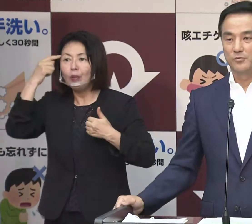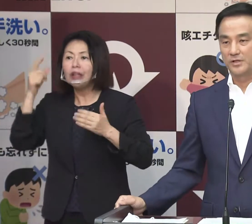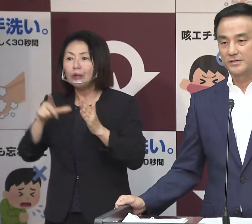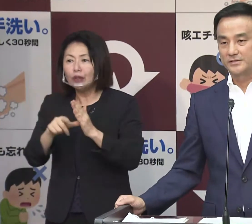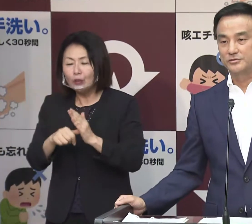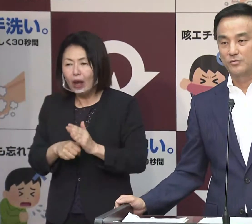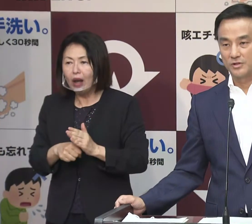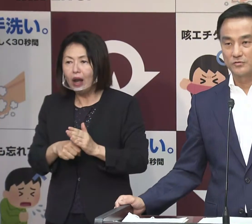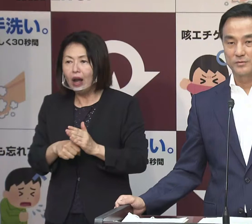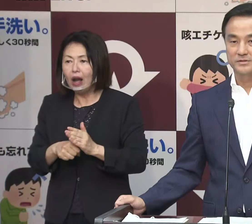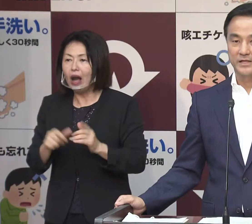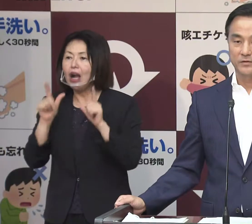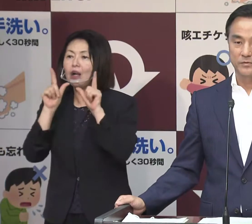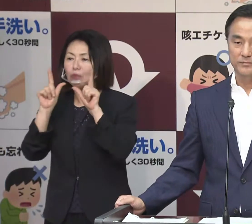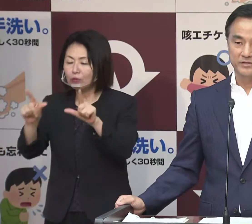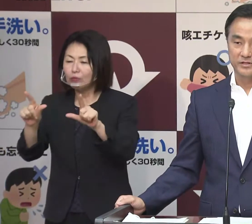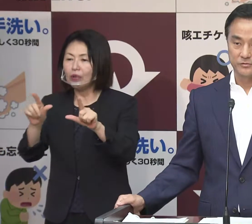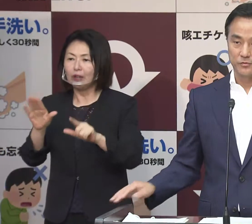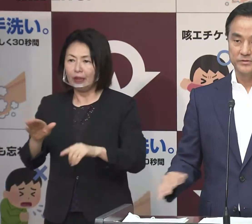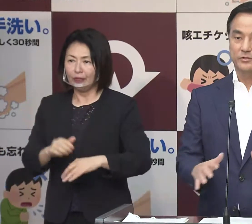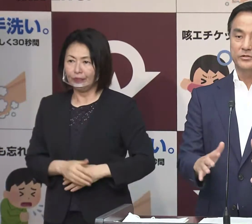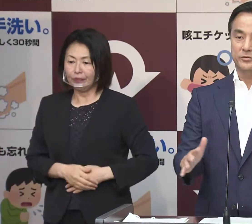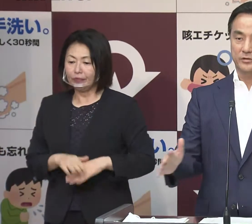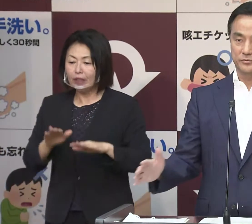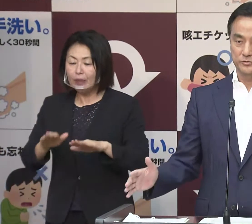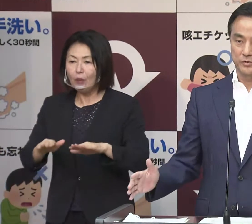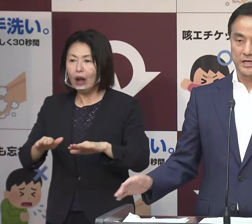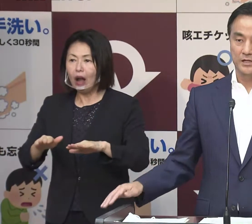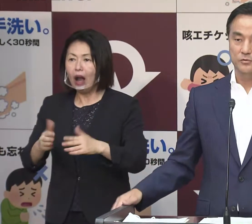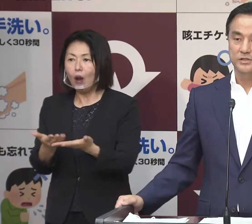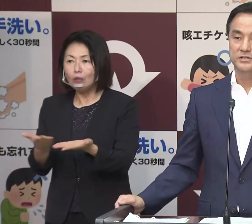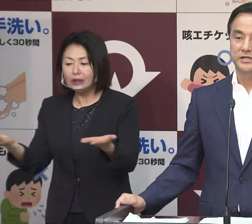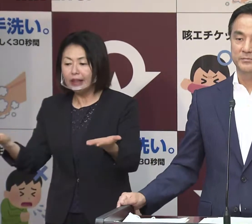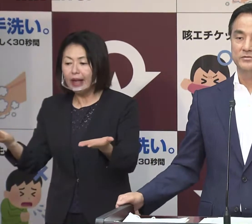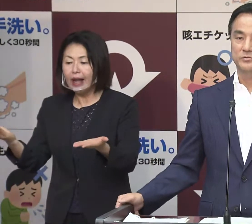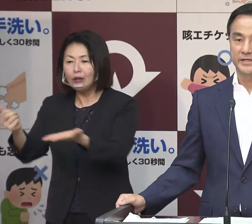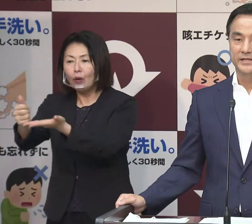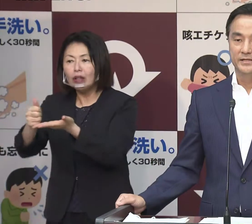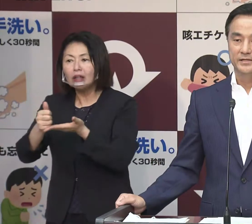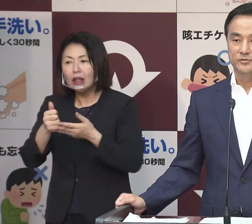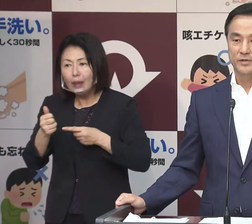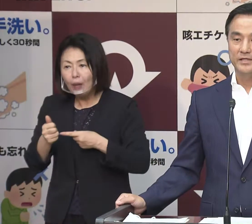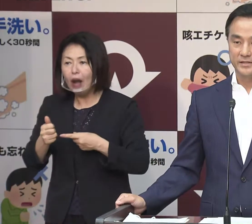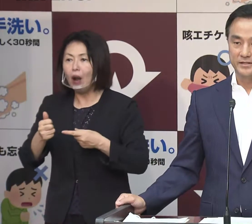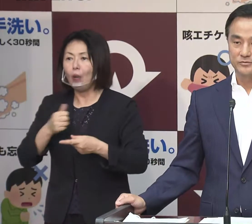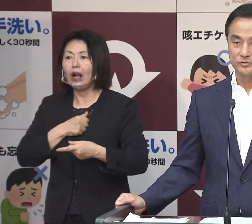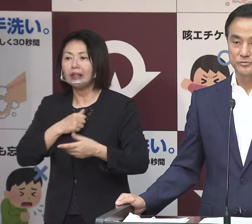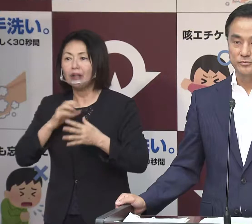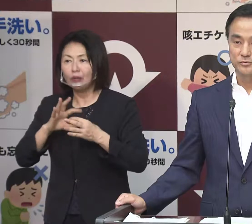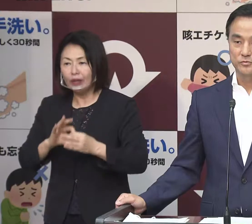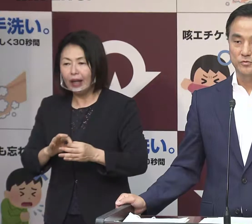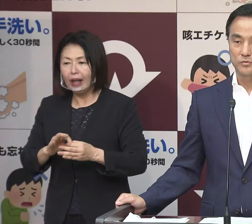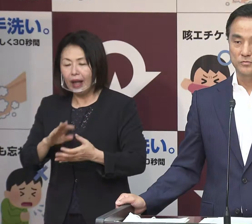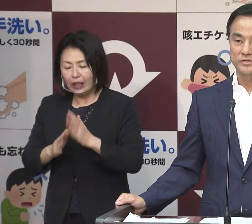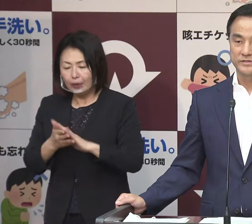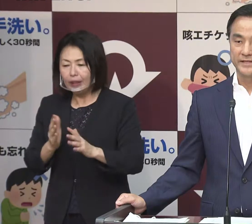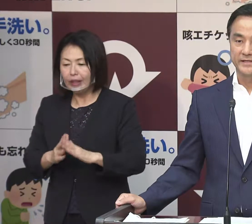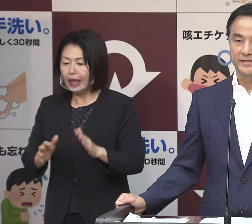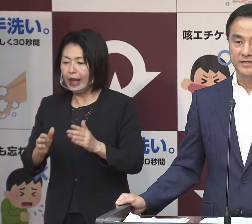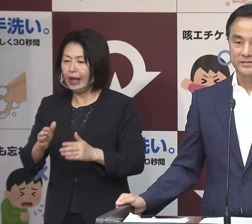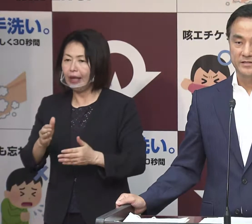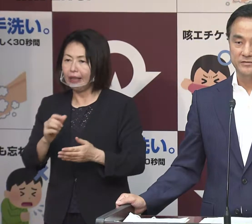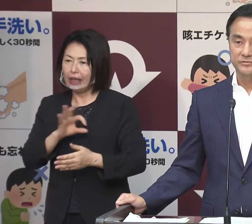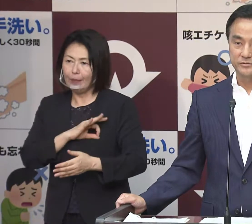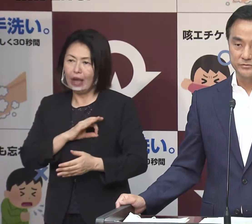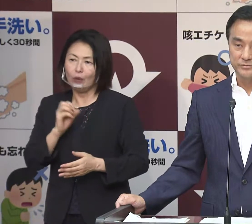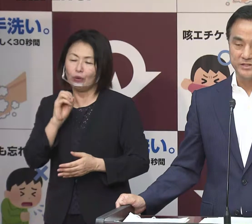できうるものだしうるものだと思いますけれども、今言ったようにそのお店の利用客というのが把握をできていますので、それをあえて出すということのですね、